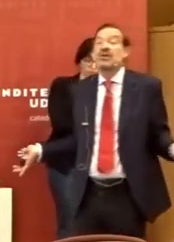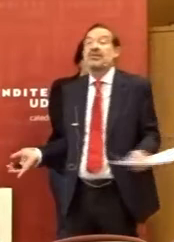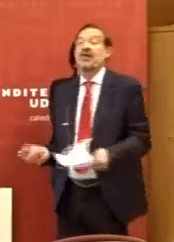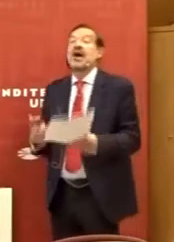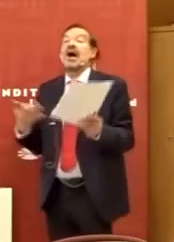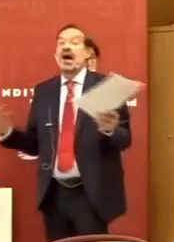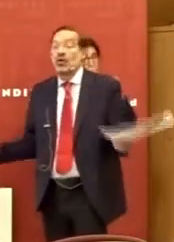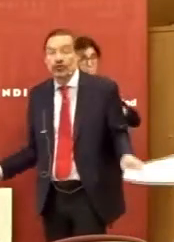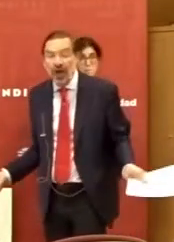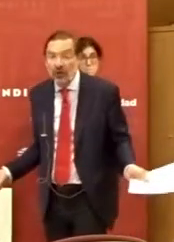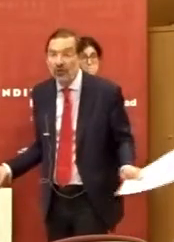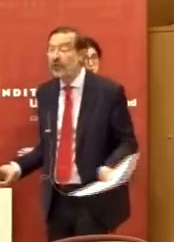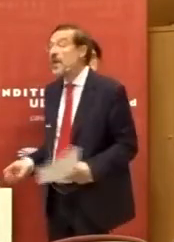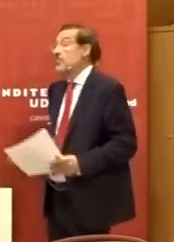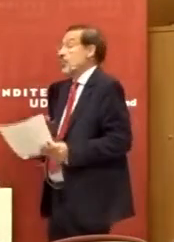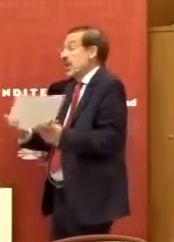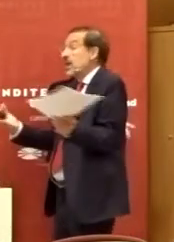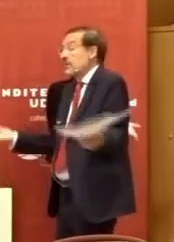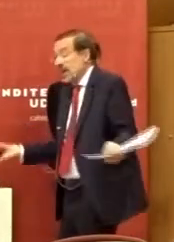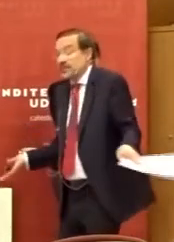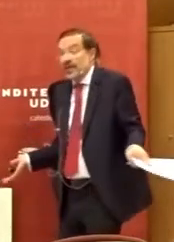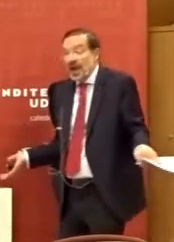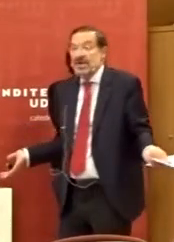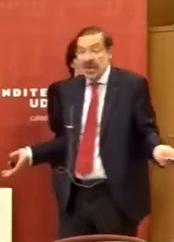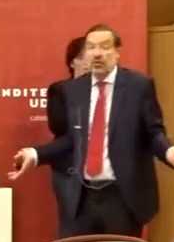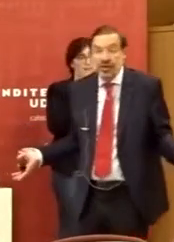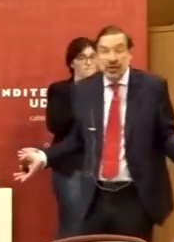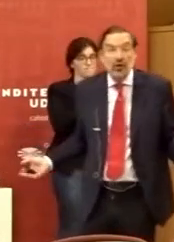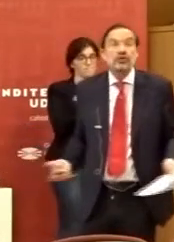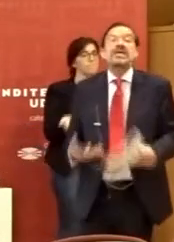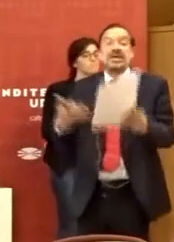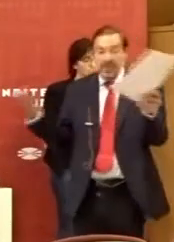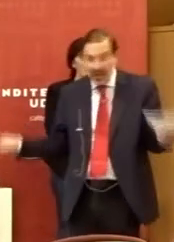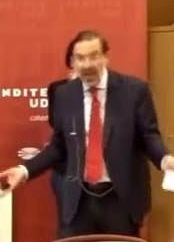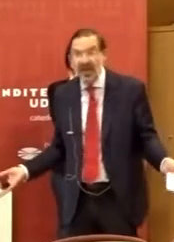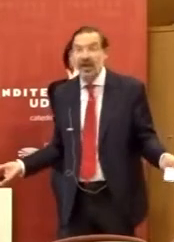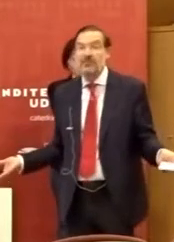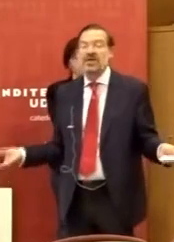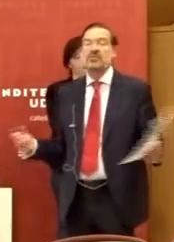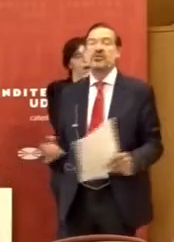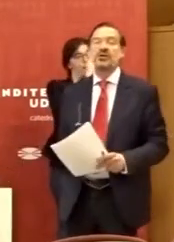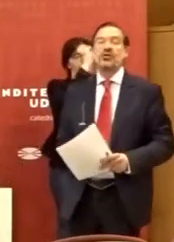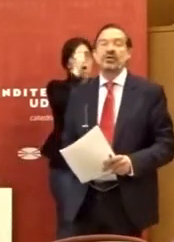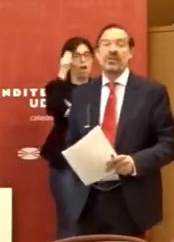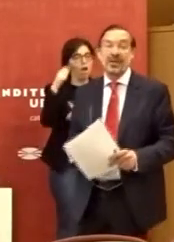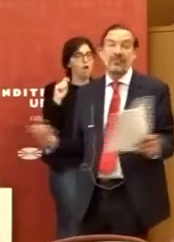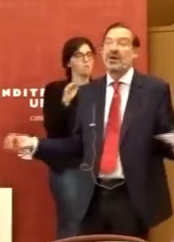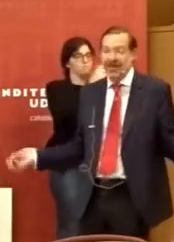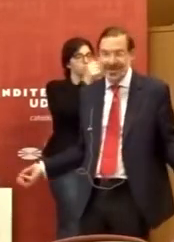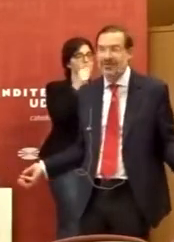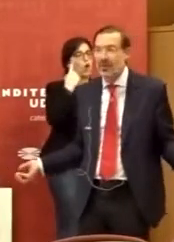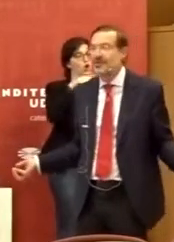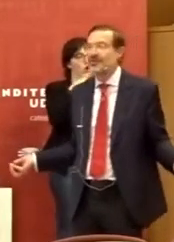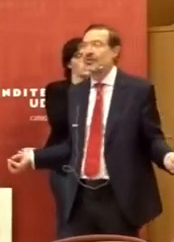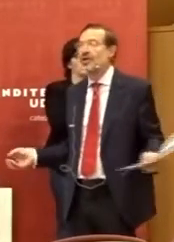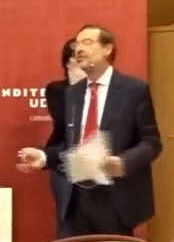se encuentra ya agotado, ¿no? Porque es verdad que se han conseguido cosas, es verdad que hay más personas con discapacidad